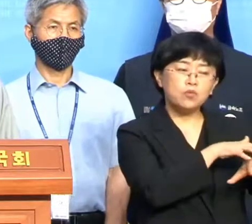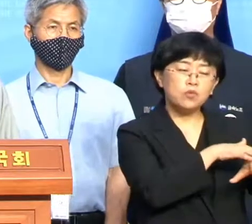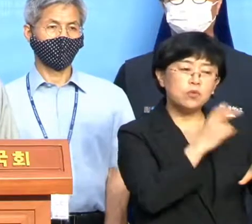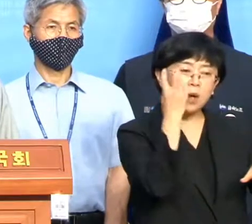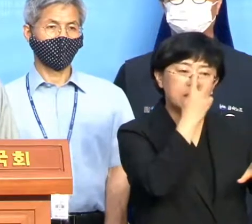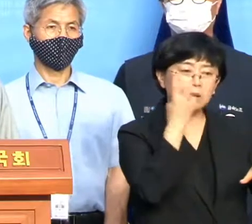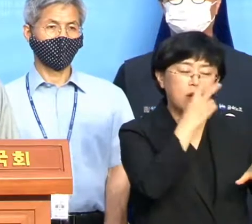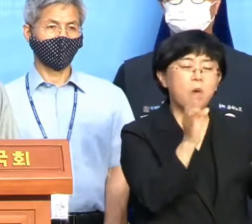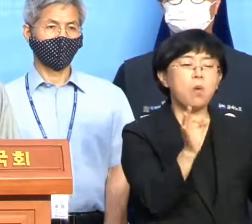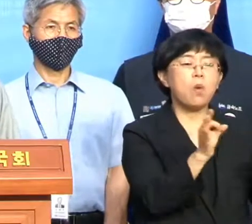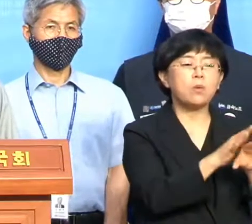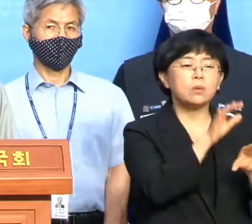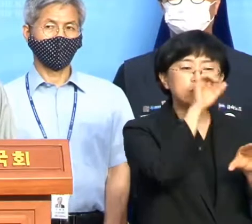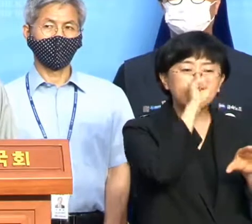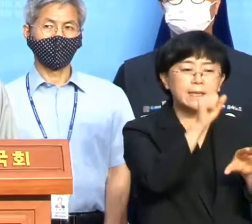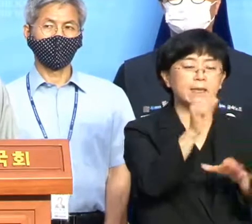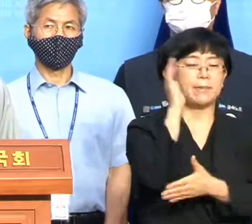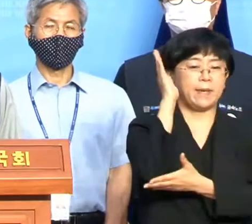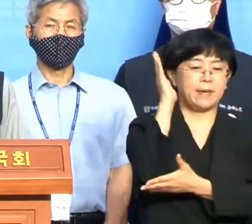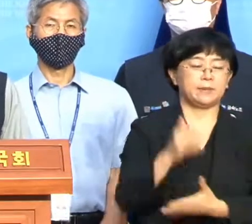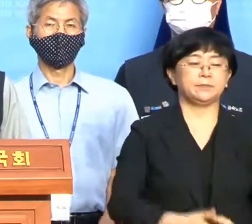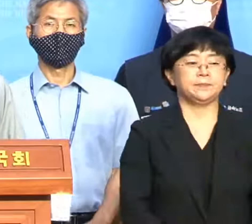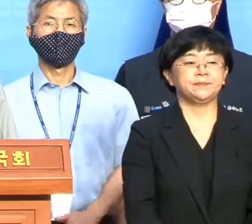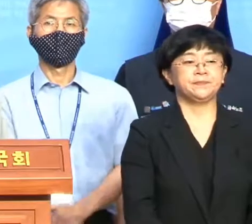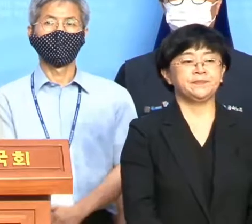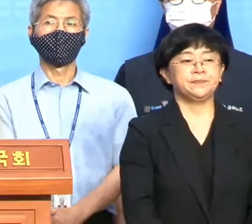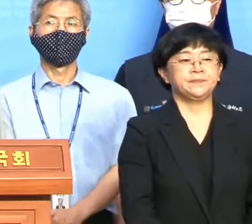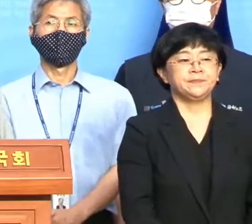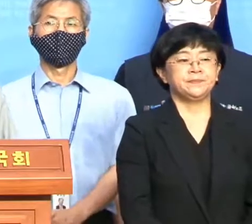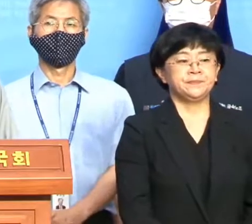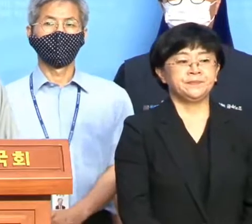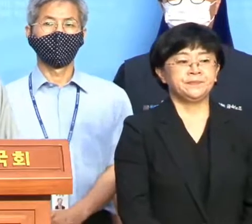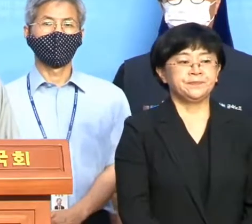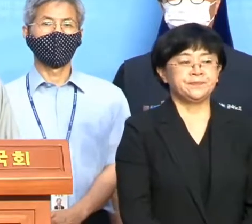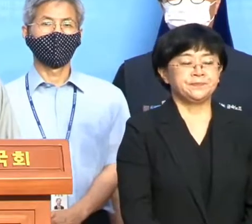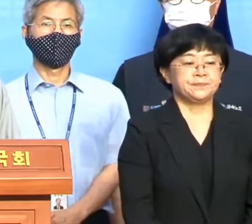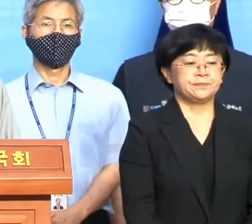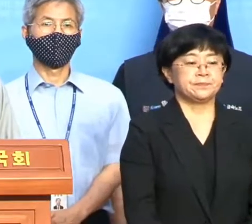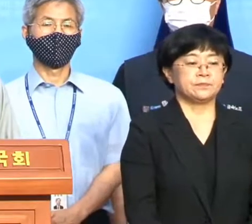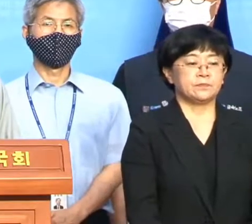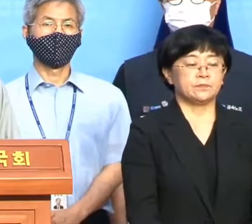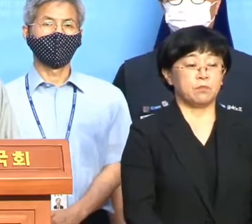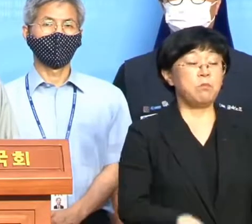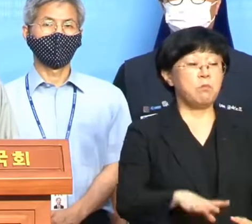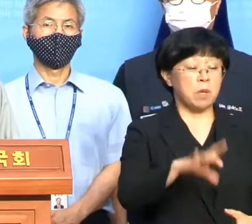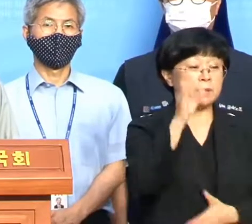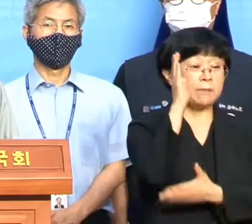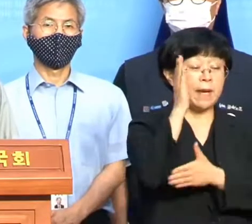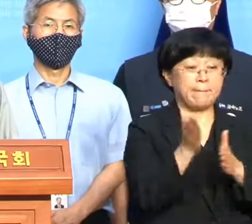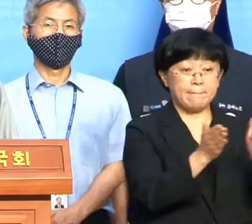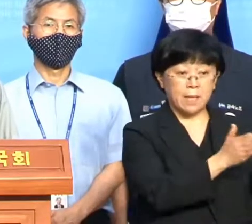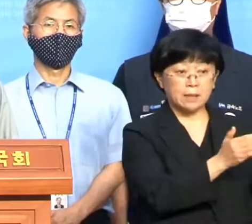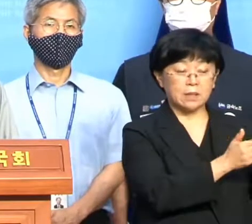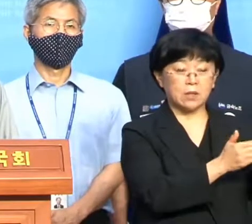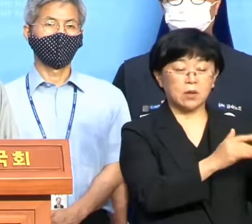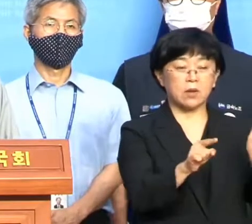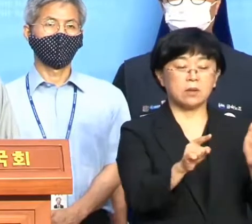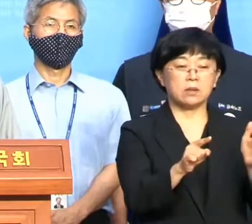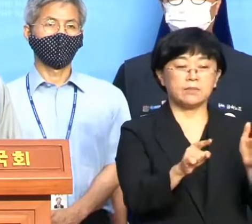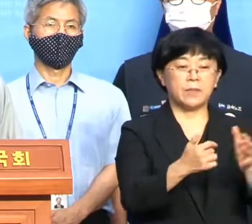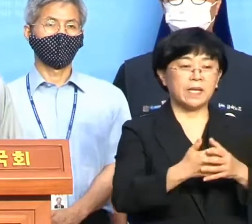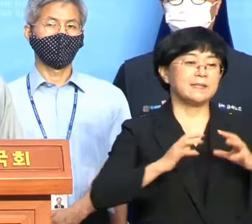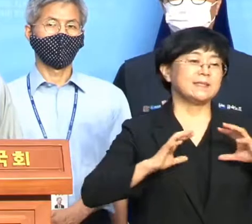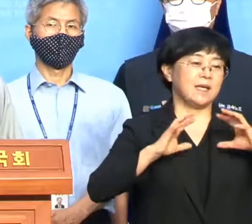저게 다 는 바람으로 몇 마디 말씀 드리겠습니다 예 점들에 우리 김모아 수수께끼 에서 말씀 햇지만 은 세계